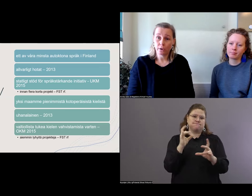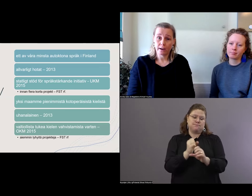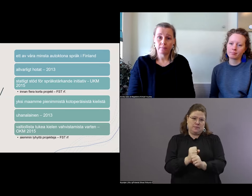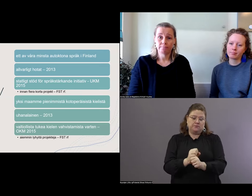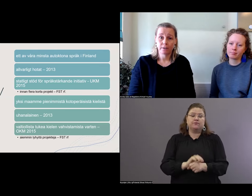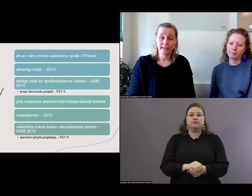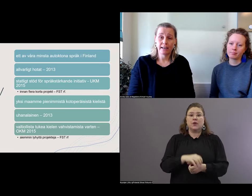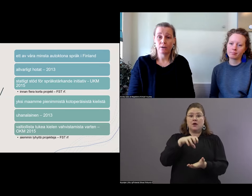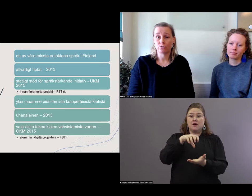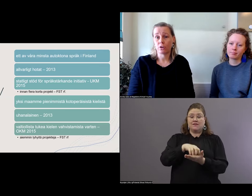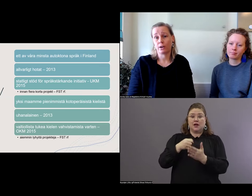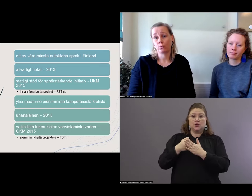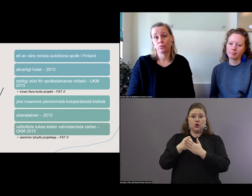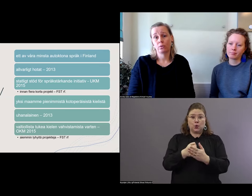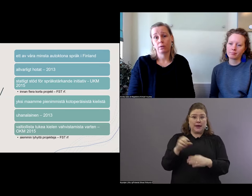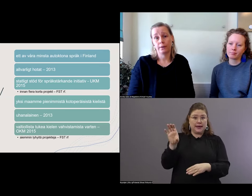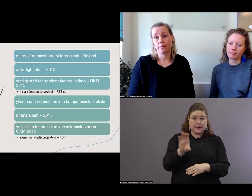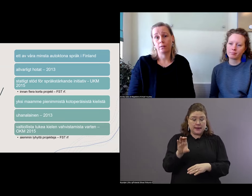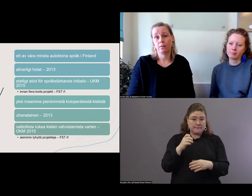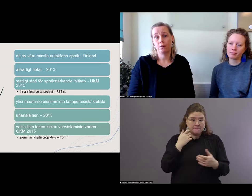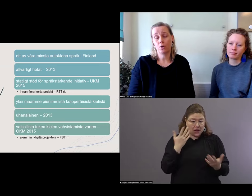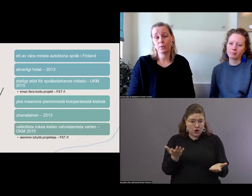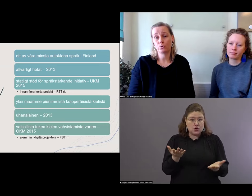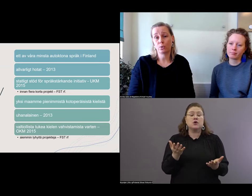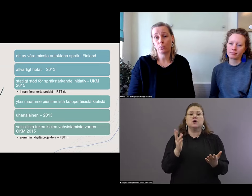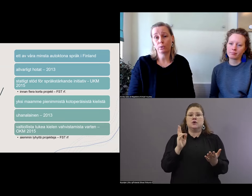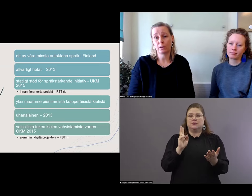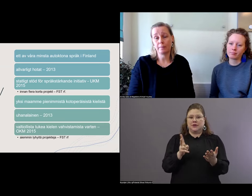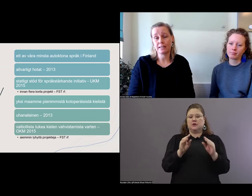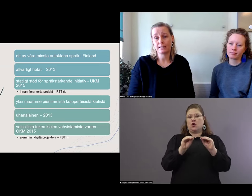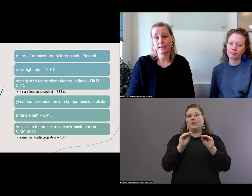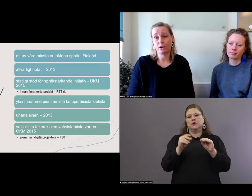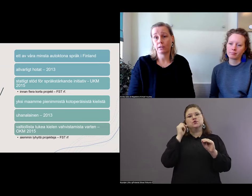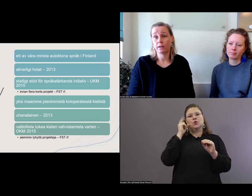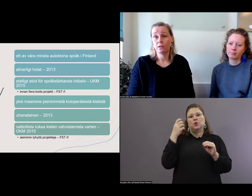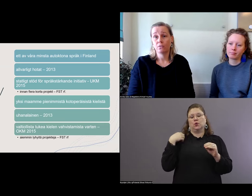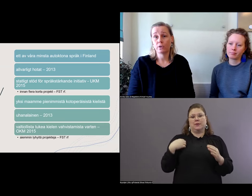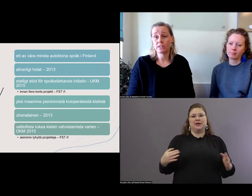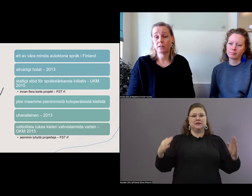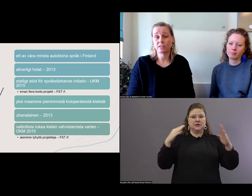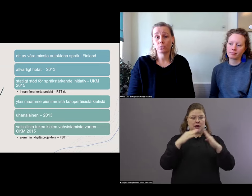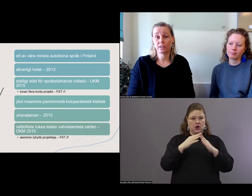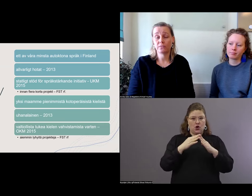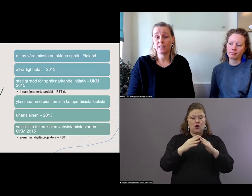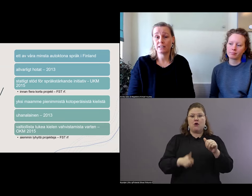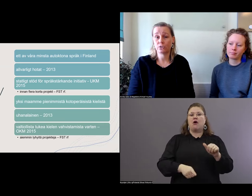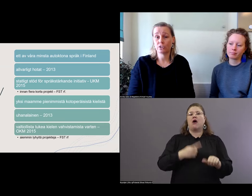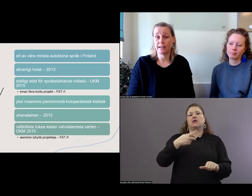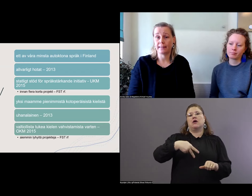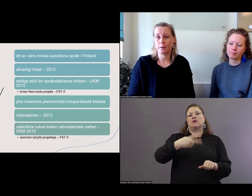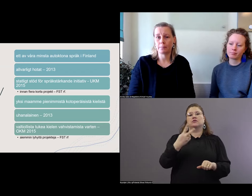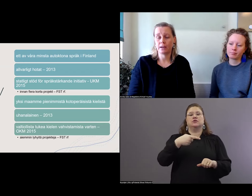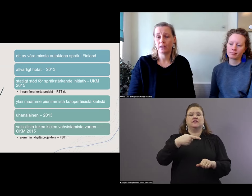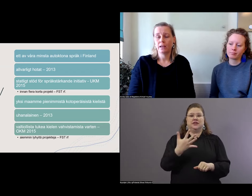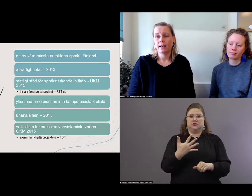Valtiollista tukea kieli on saanut opetus- ja kulttuuriministeriöltä vuodesta